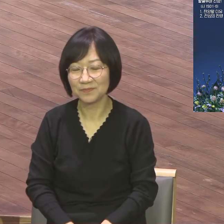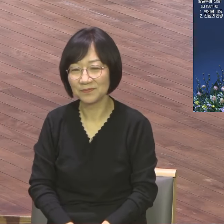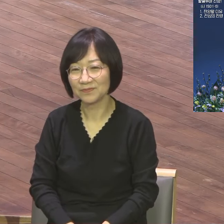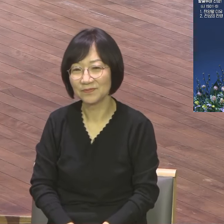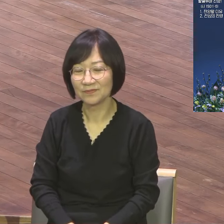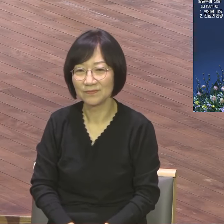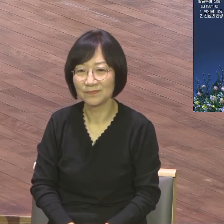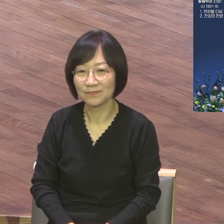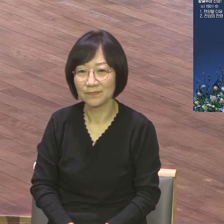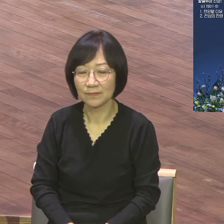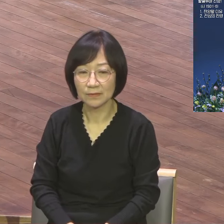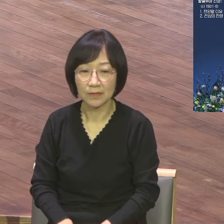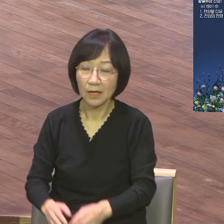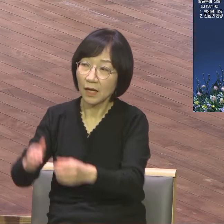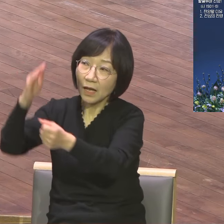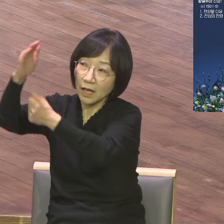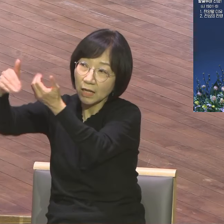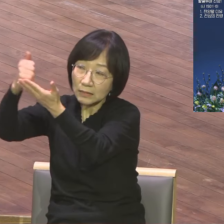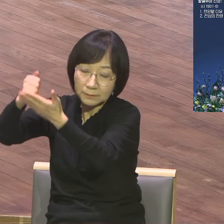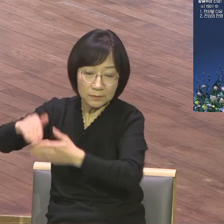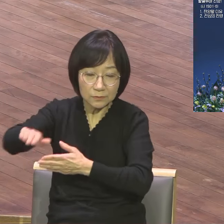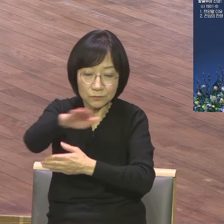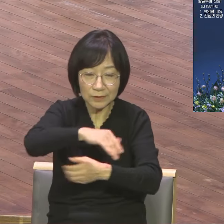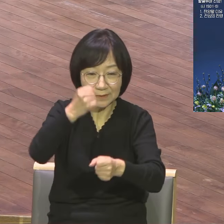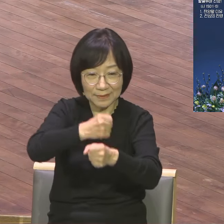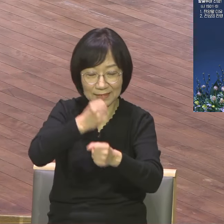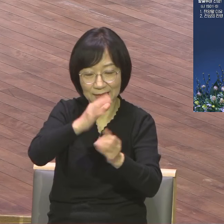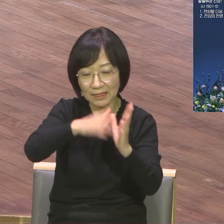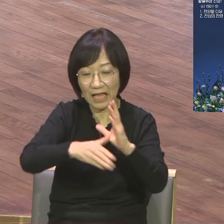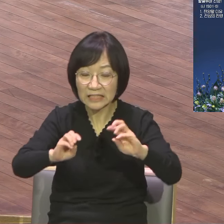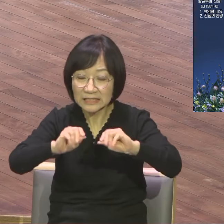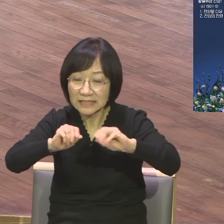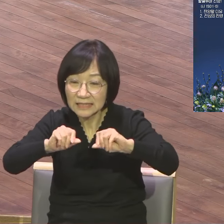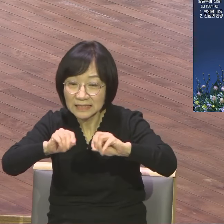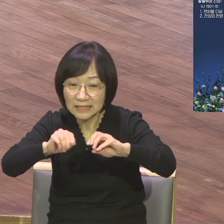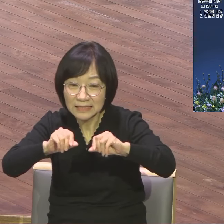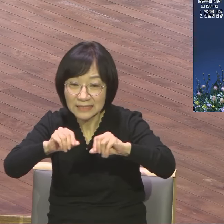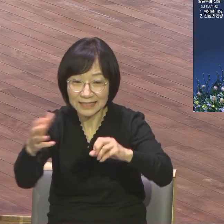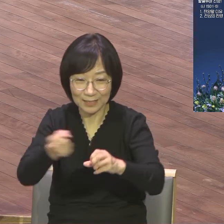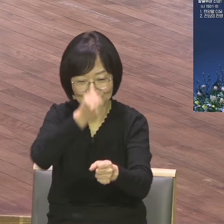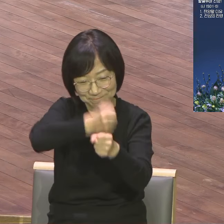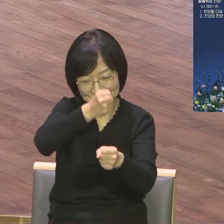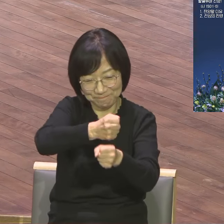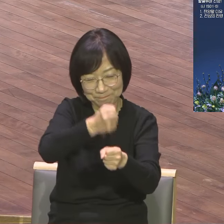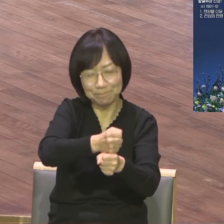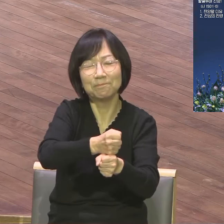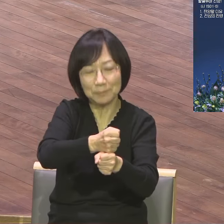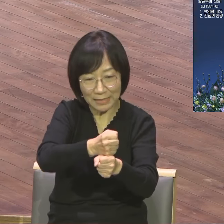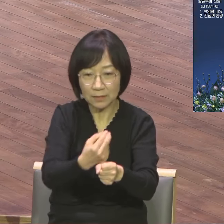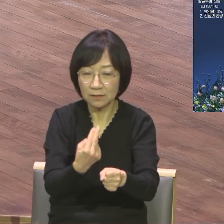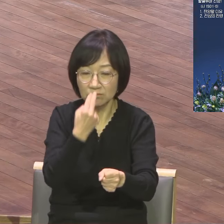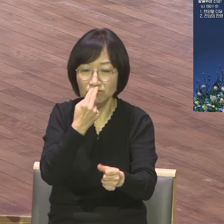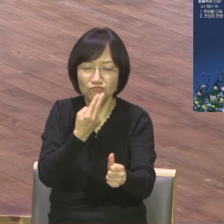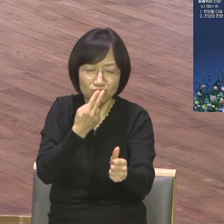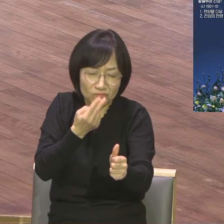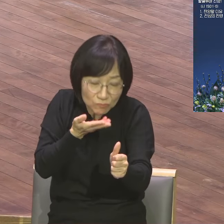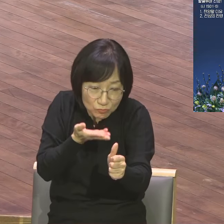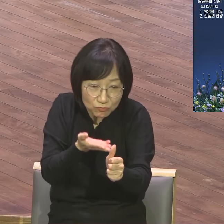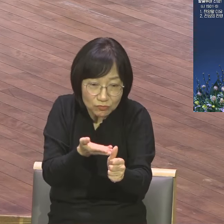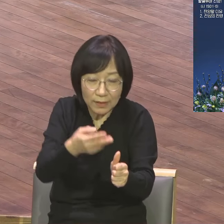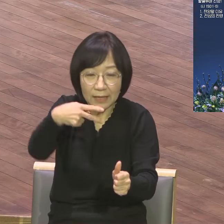하나님께서요 우리를 흙으로 빚으시고 그랬어요. 하나님의 생기를 불어넣으셨어요. 여기서